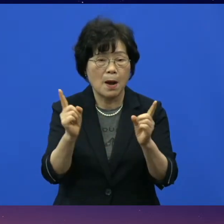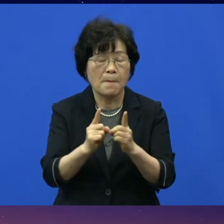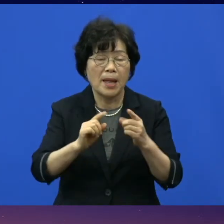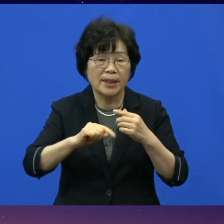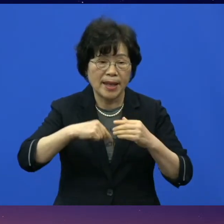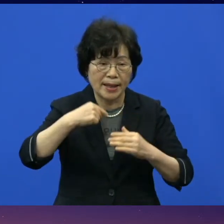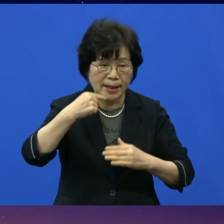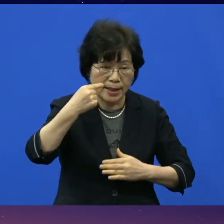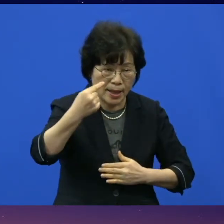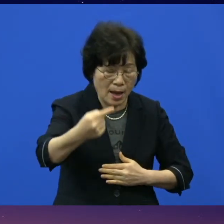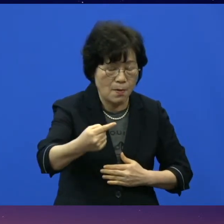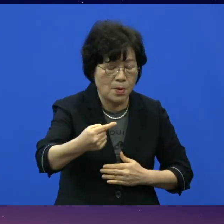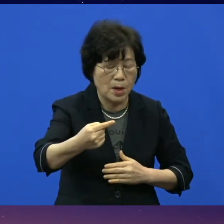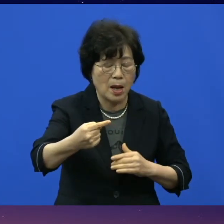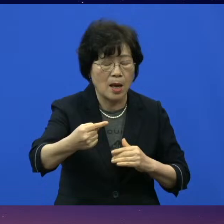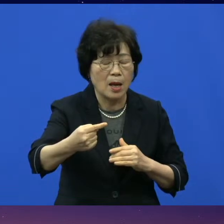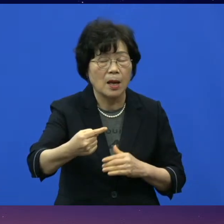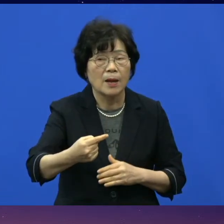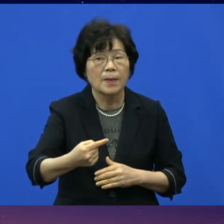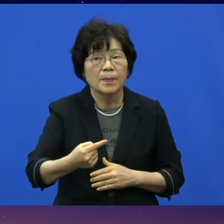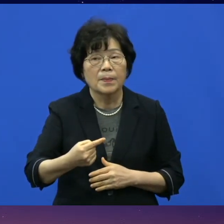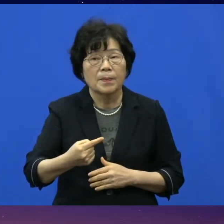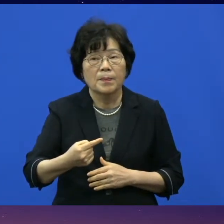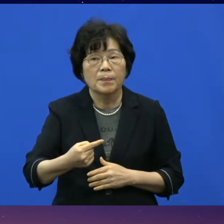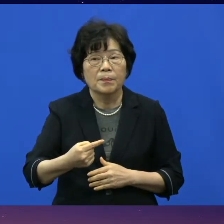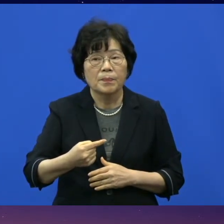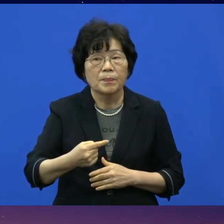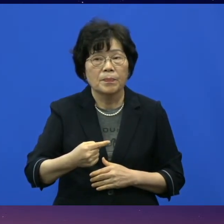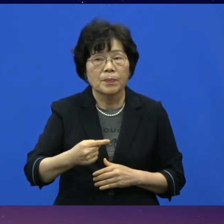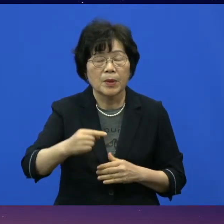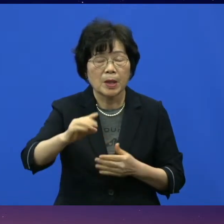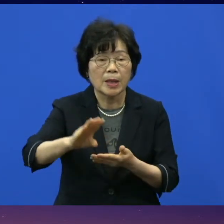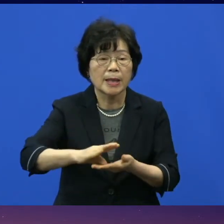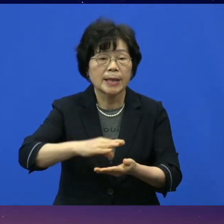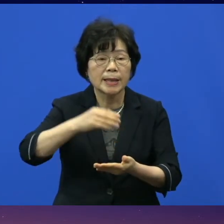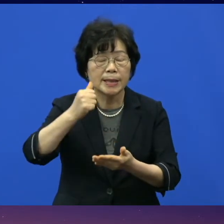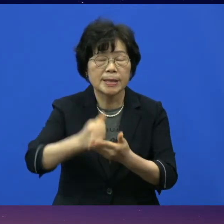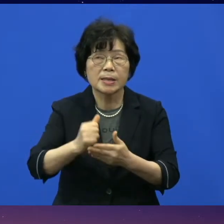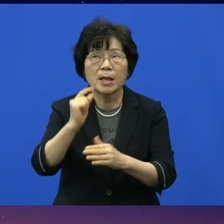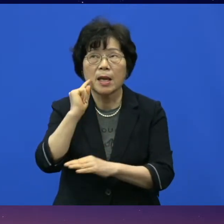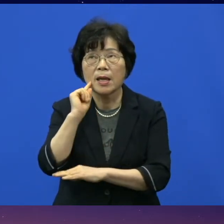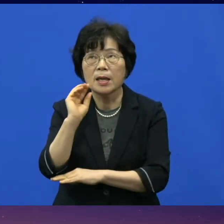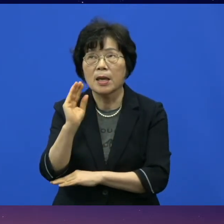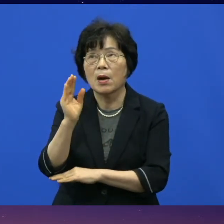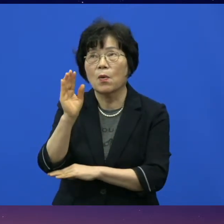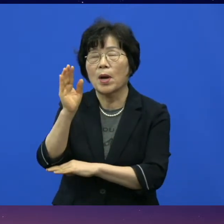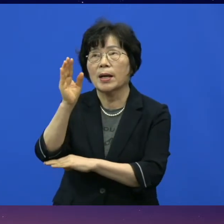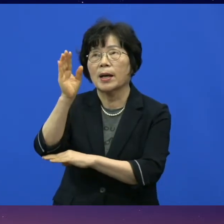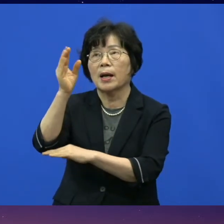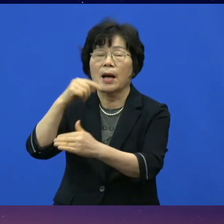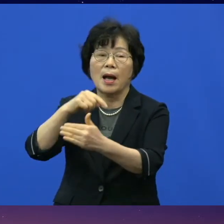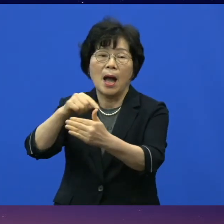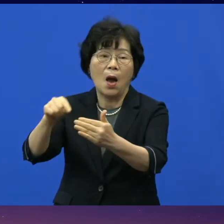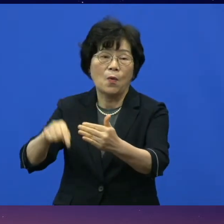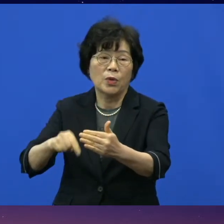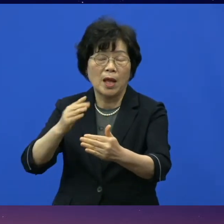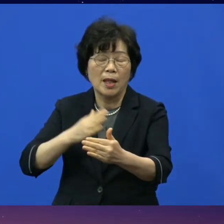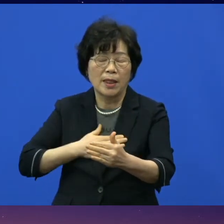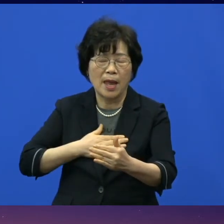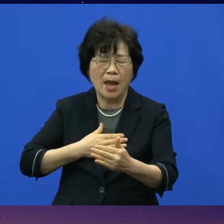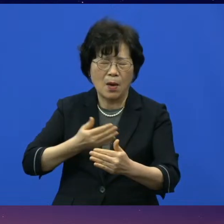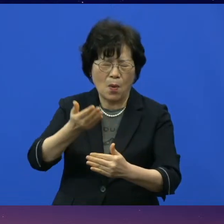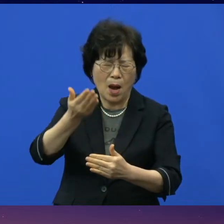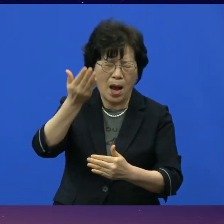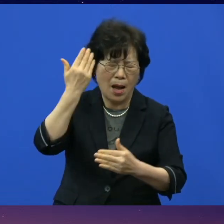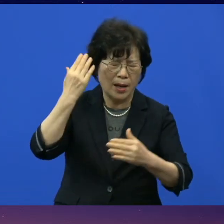예수 그리스도를 얻었기 때문에 그 예수 그리스도의 그 영광스러움에 내가 가지고 있는 과거의